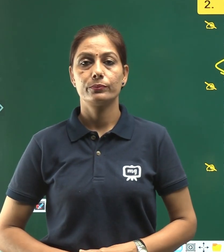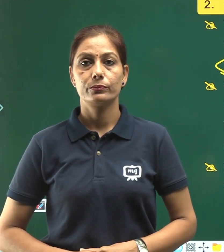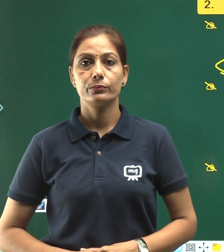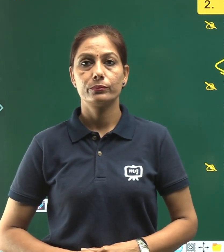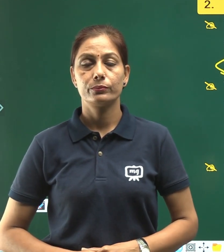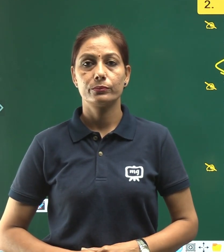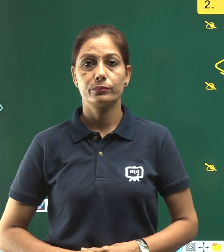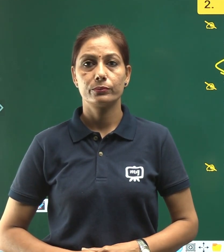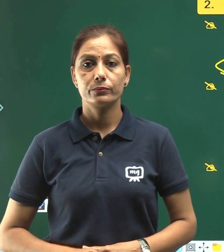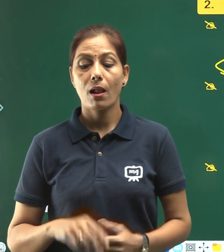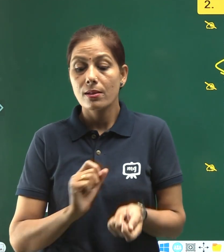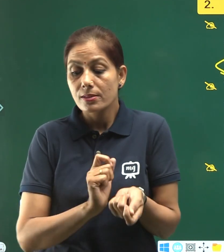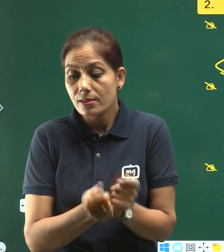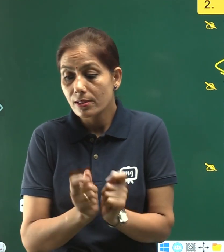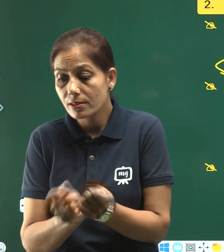घुमा फिरा कर कहने से